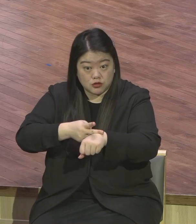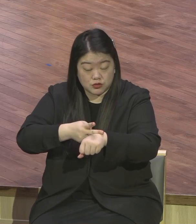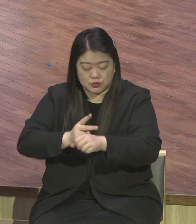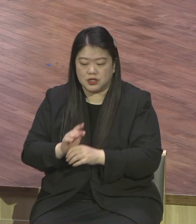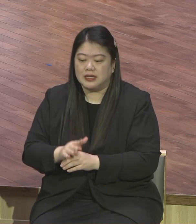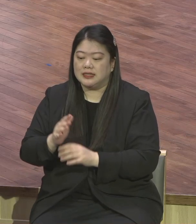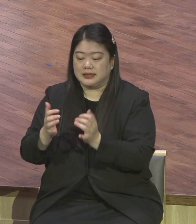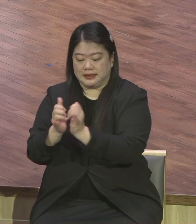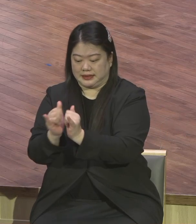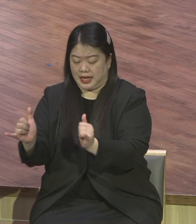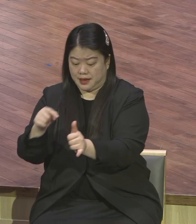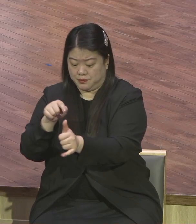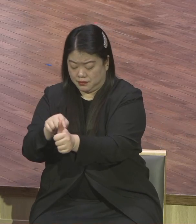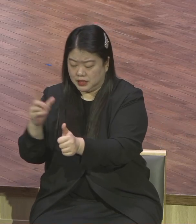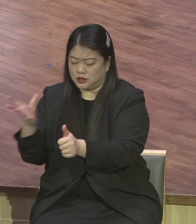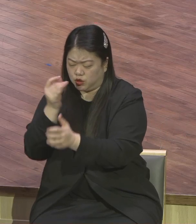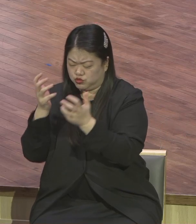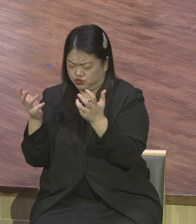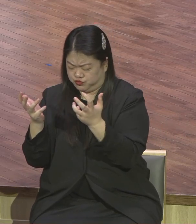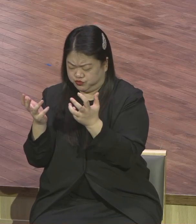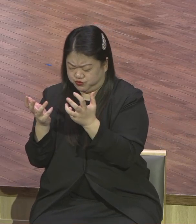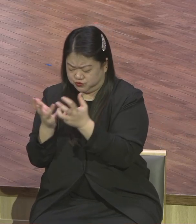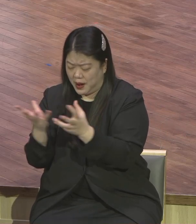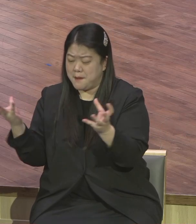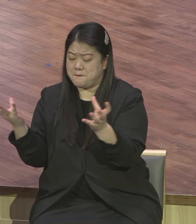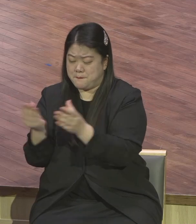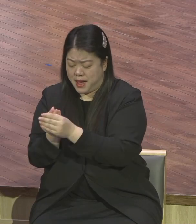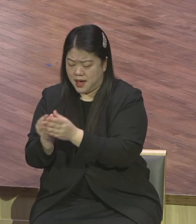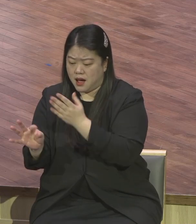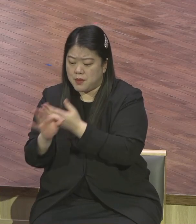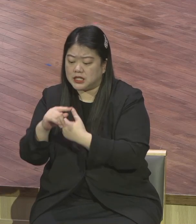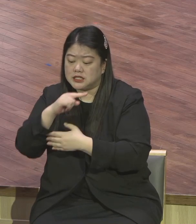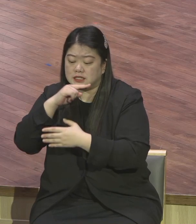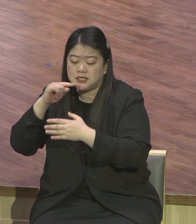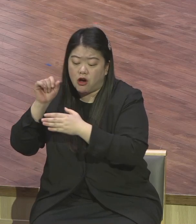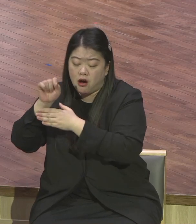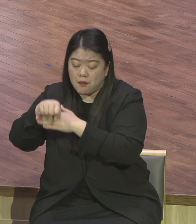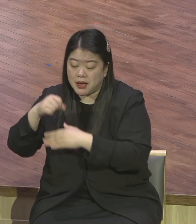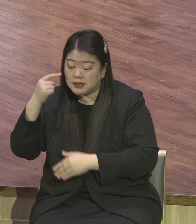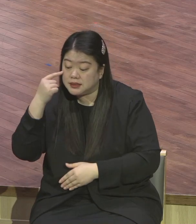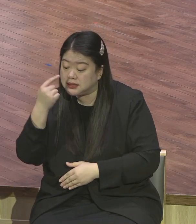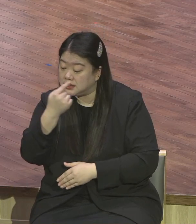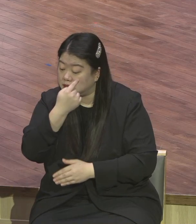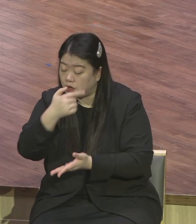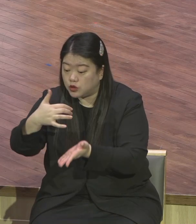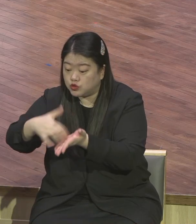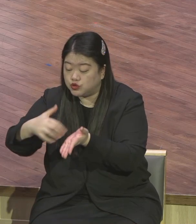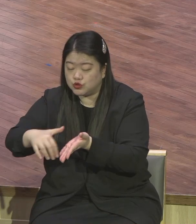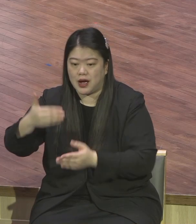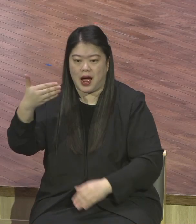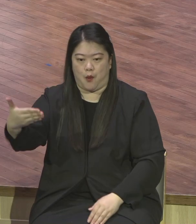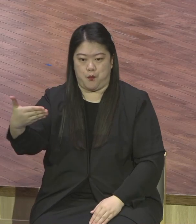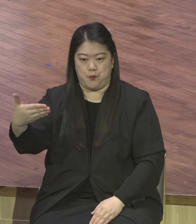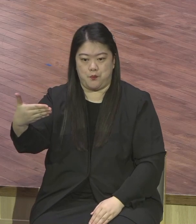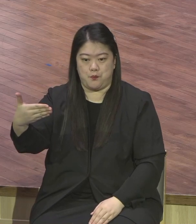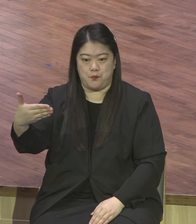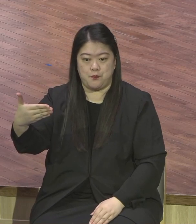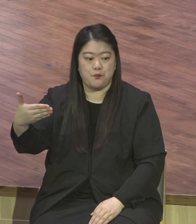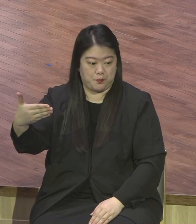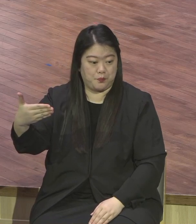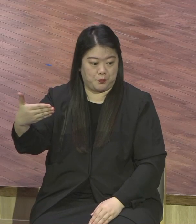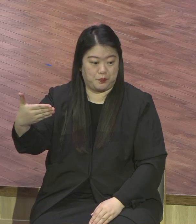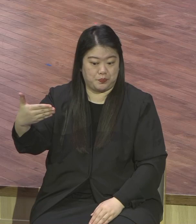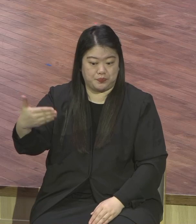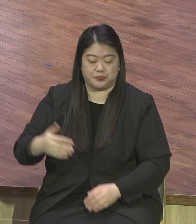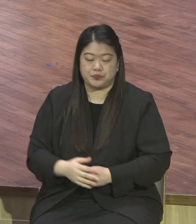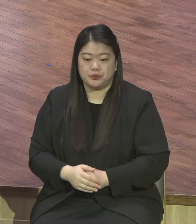성령 충만한 힘을 얻는 사람에게 나타난 아홉 가지 성령의 열매를 언급을 하고 있어요. 유명한